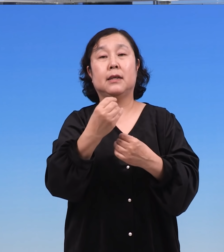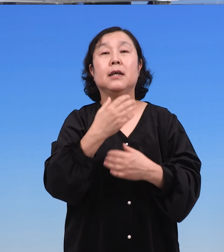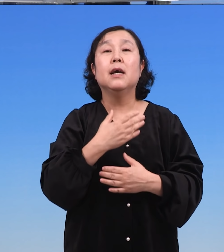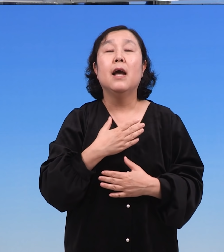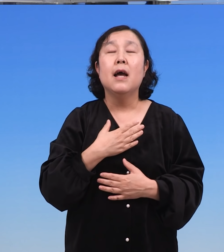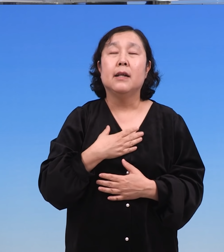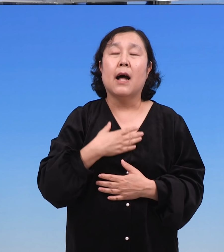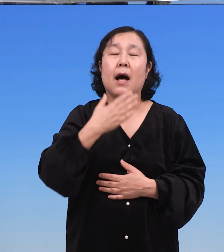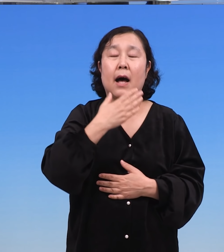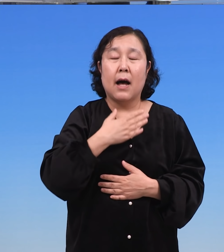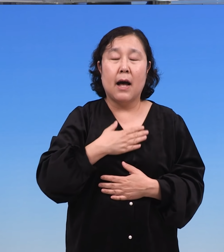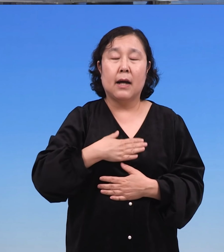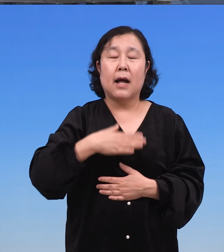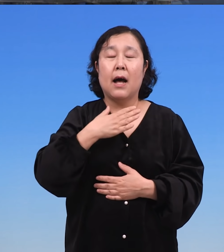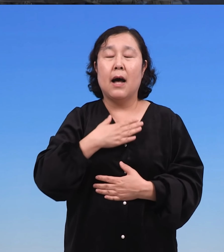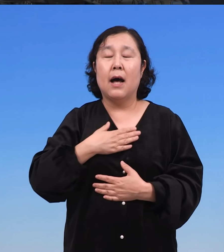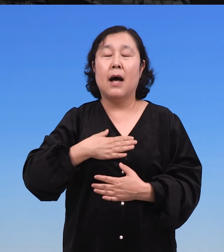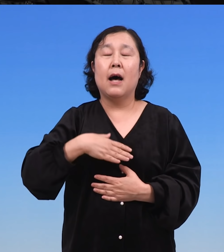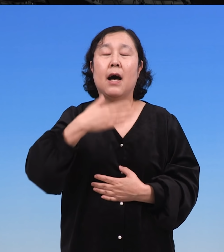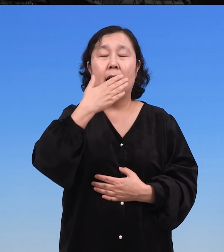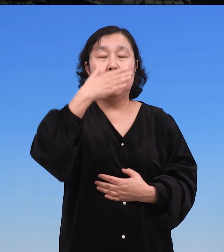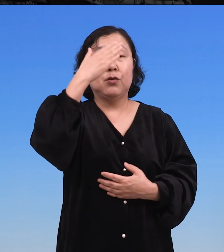난 알 수 없도다.